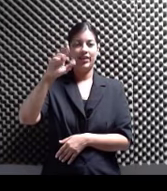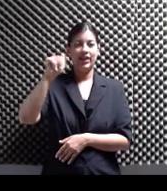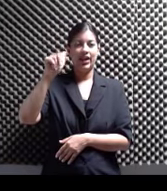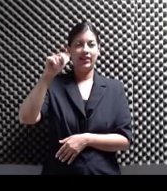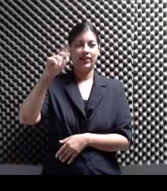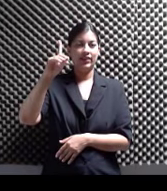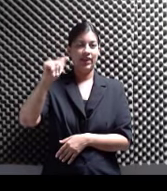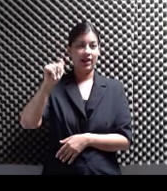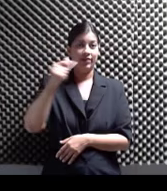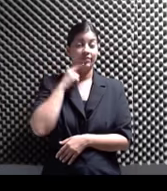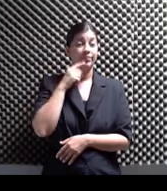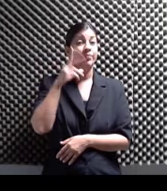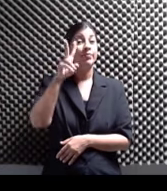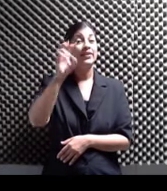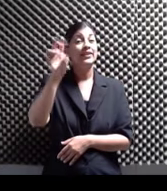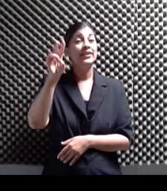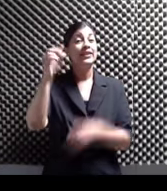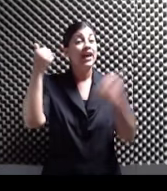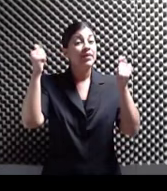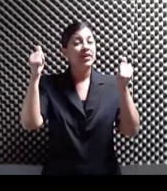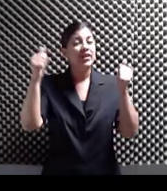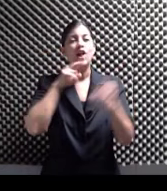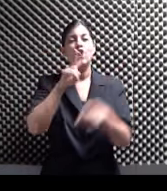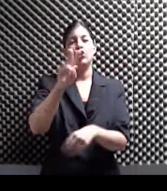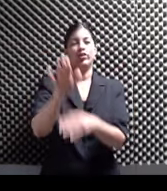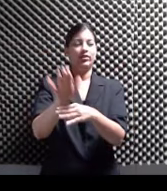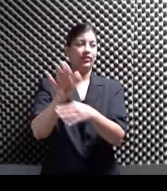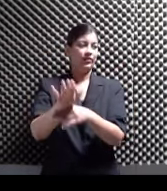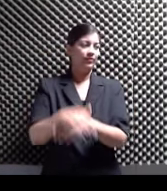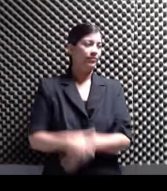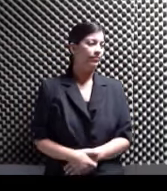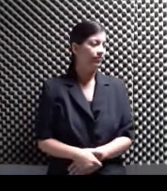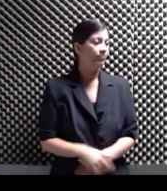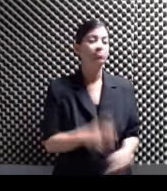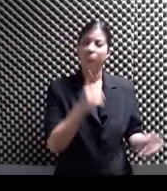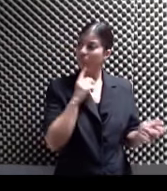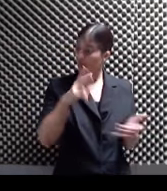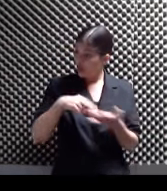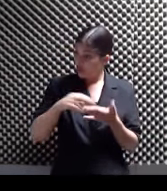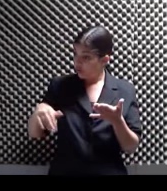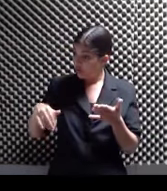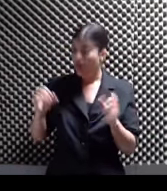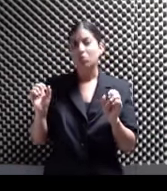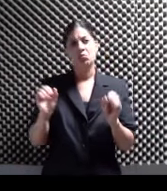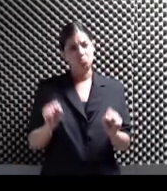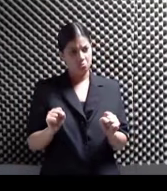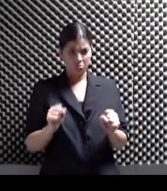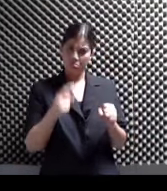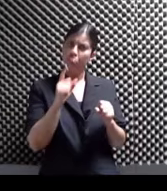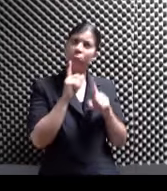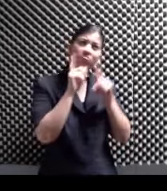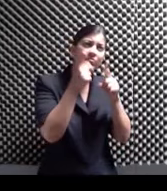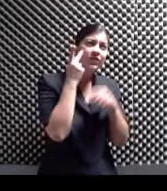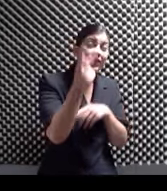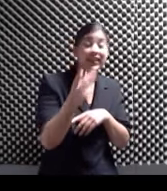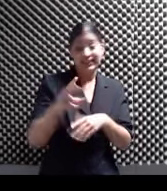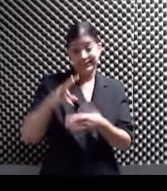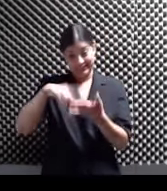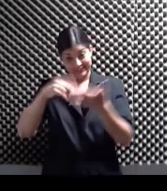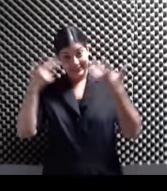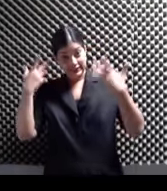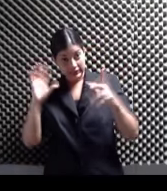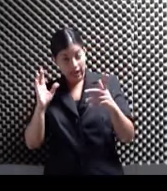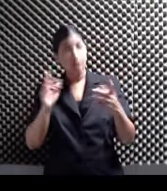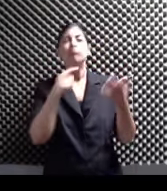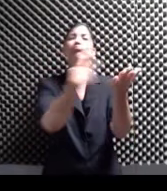a las 2 de la tarde. Y si no lo ha leído, como quiera, hay una tertulia ahí que exacto, va a aprender. Ahí, entonces, para que cuestión, aprovecha. Ese día va a haber